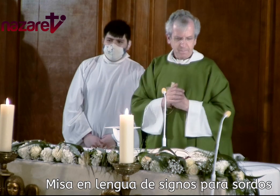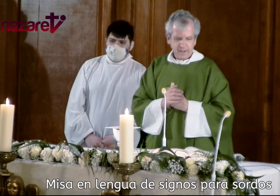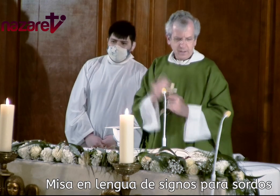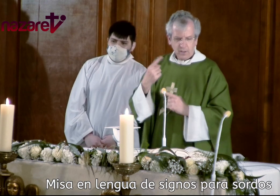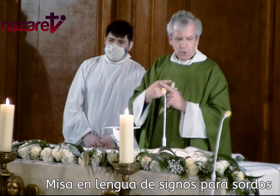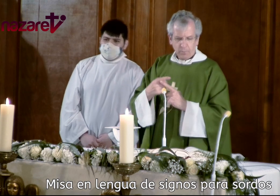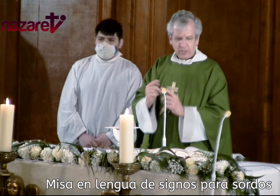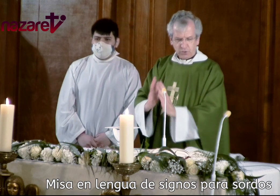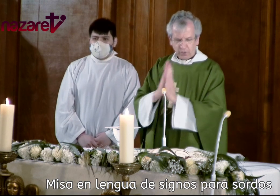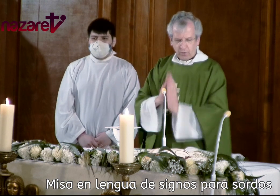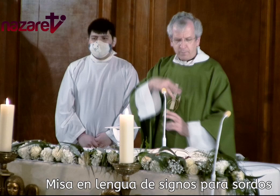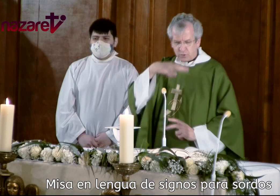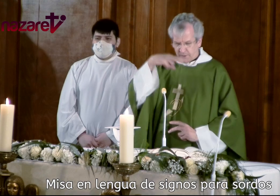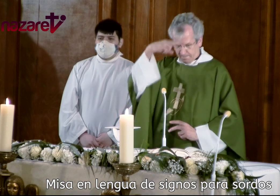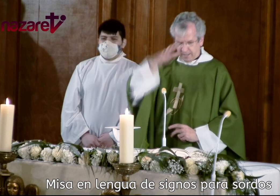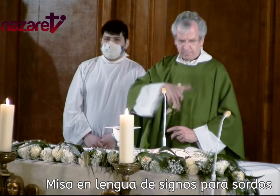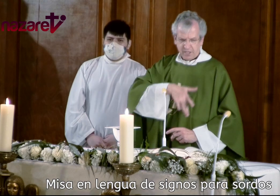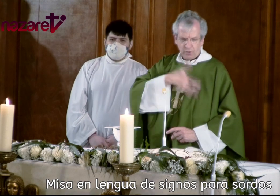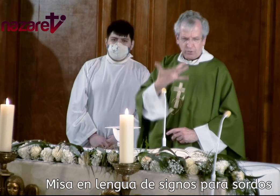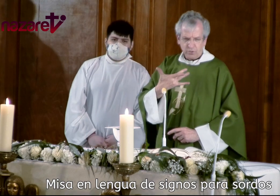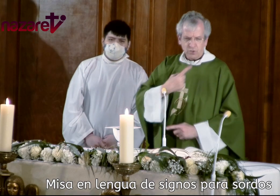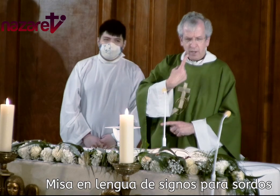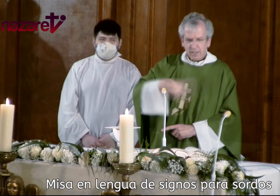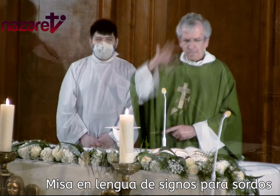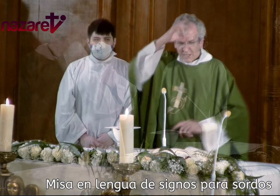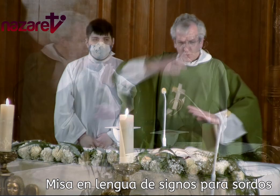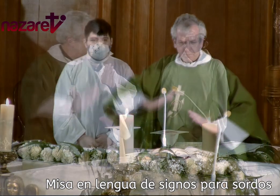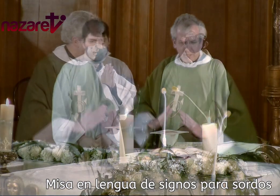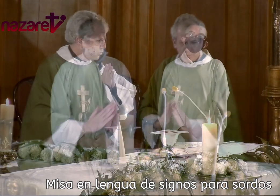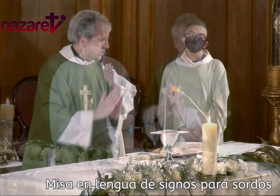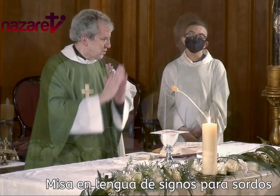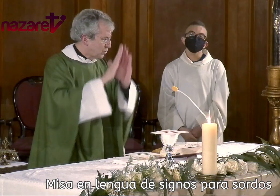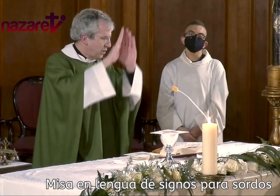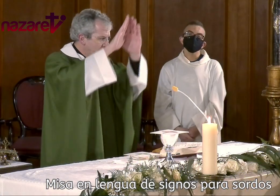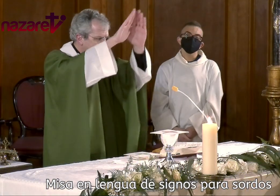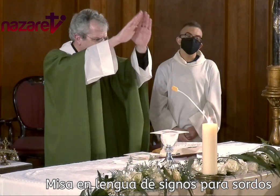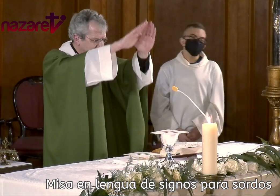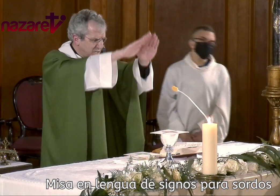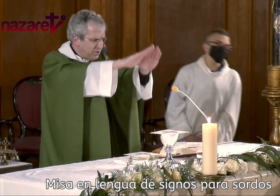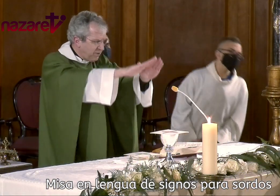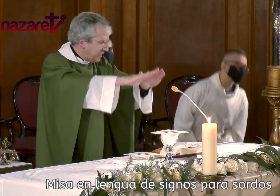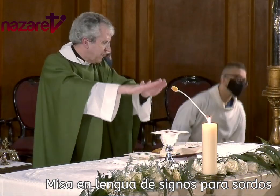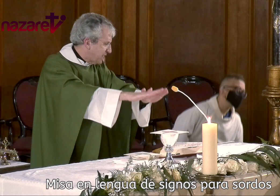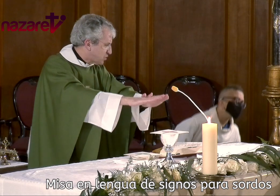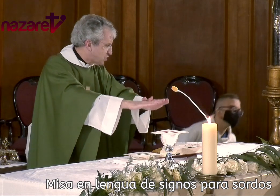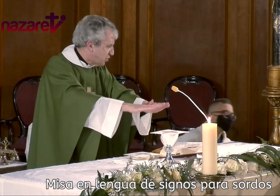pan por eso te rogamos padre misericordioso que envíes tu espíritu santo para que santifique estos dones